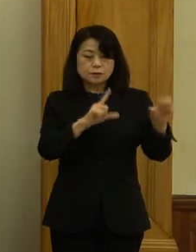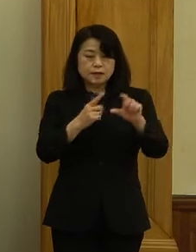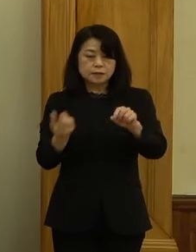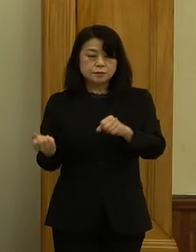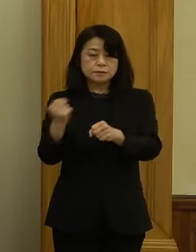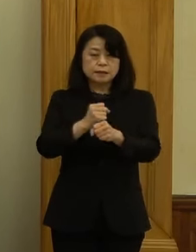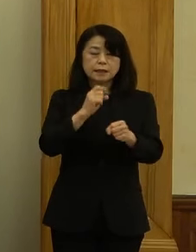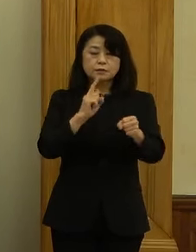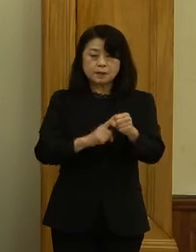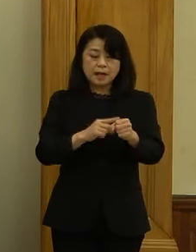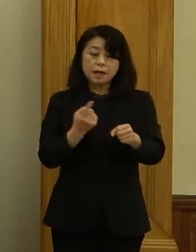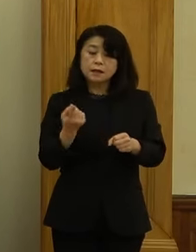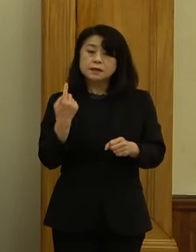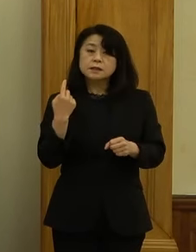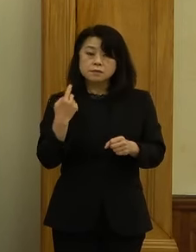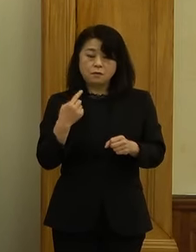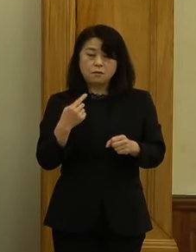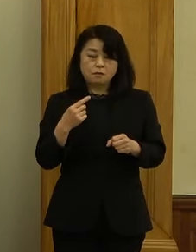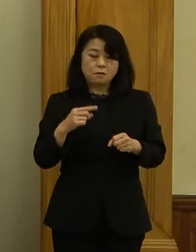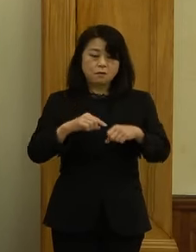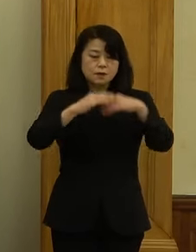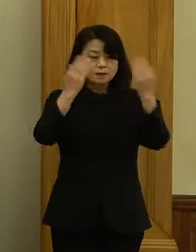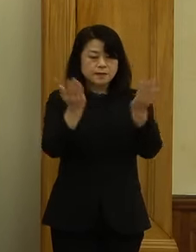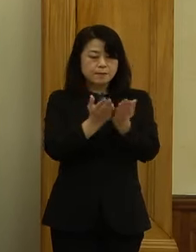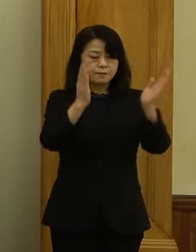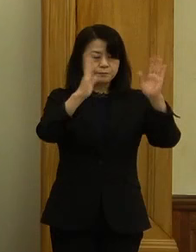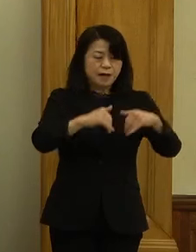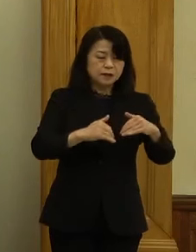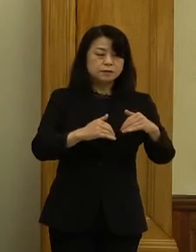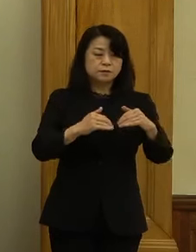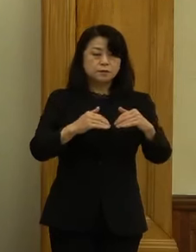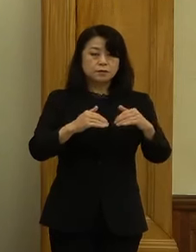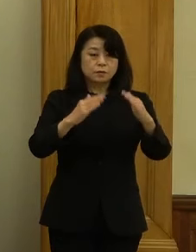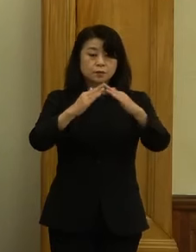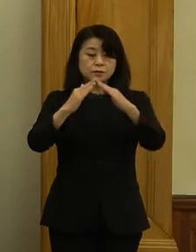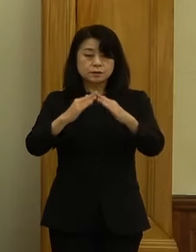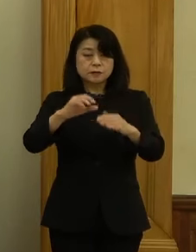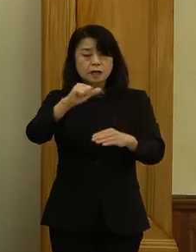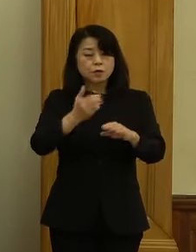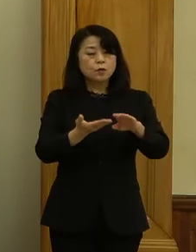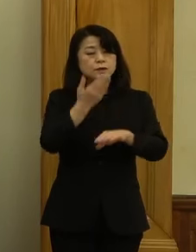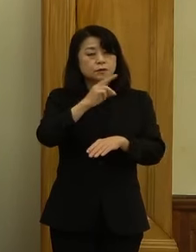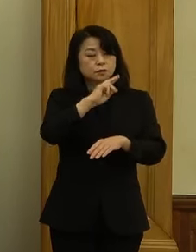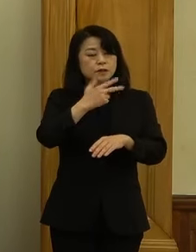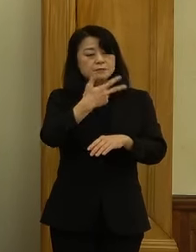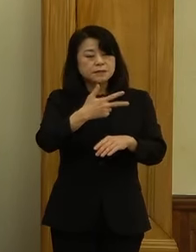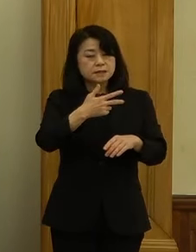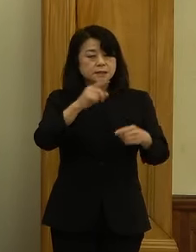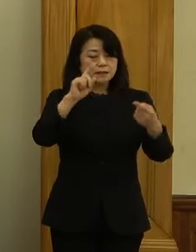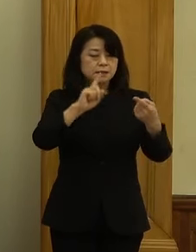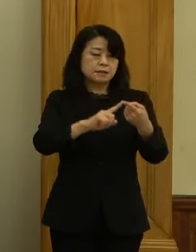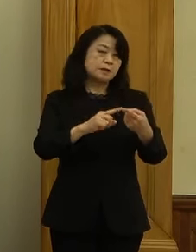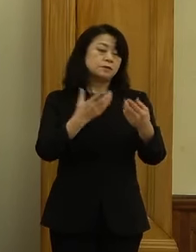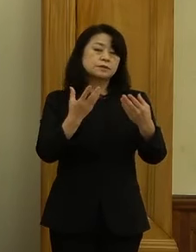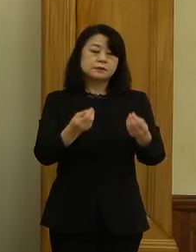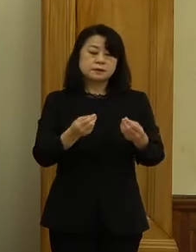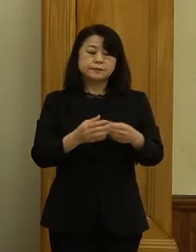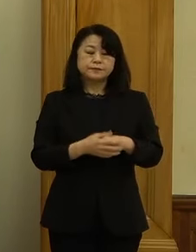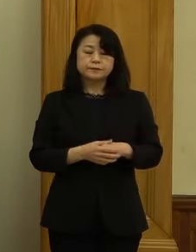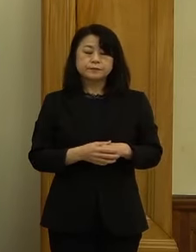するためえ昨日全開世帯が5以上と見込まれる日に適用したところ